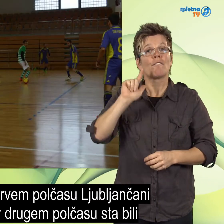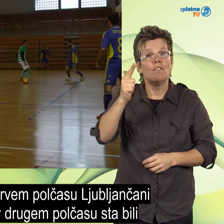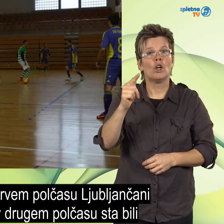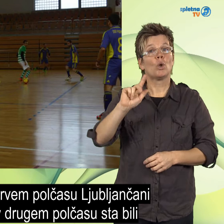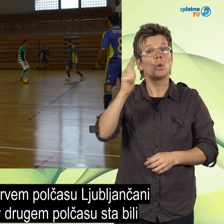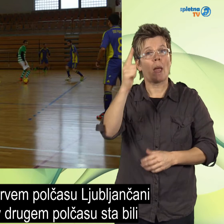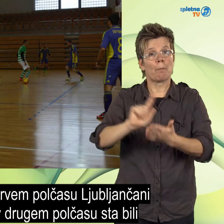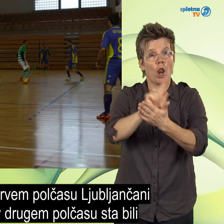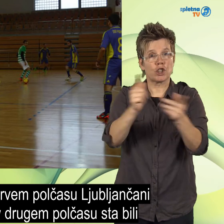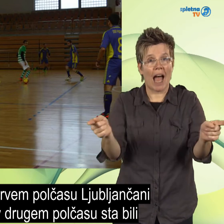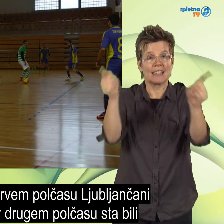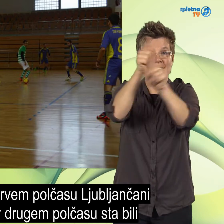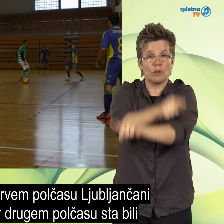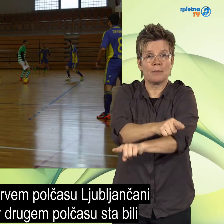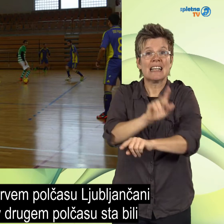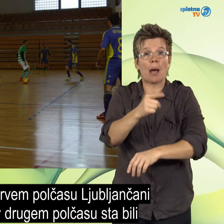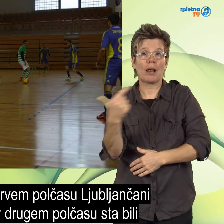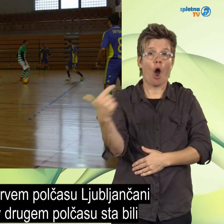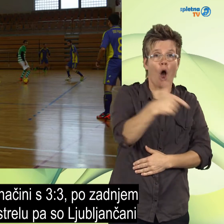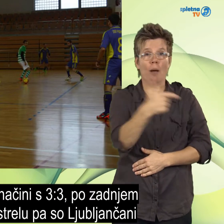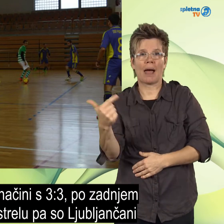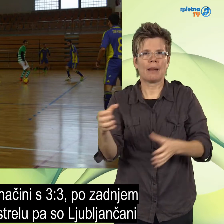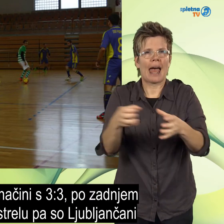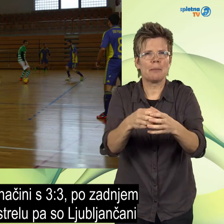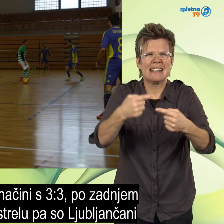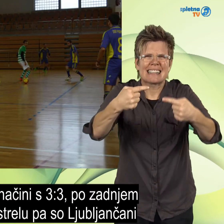pa so Ljubljančani premagali Mariborčane.